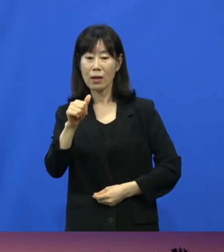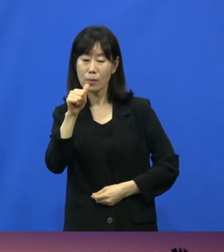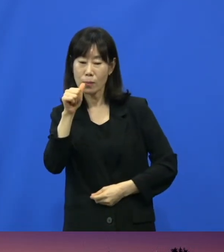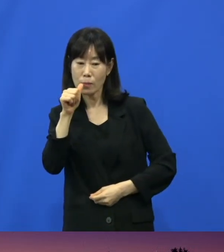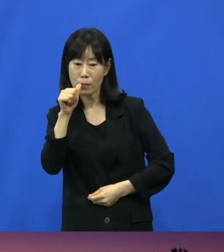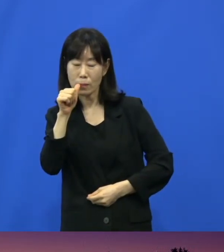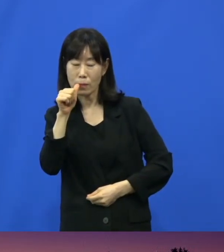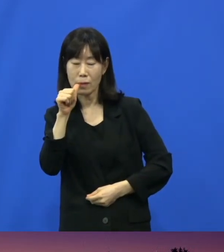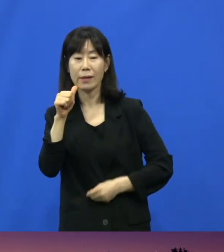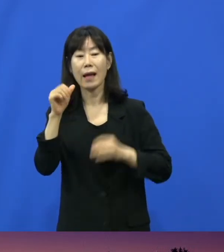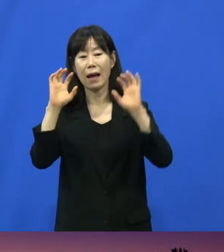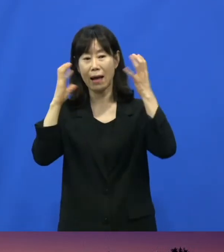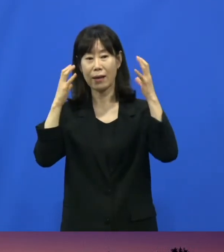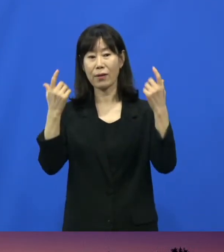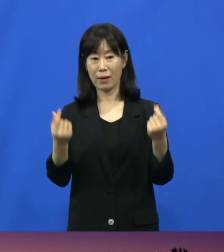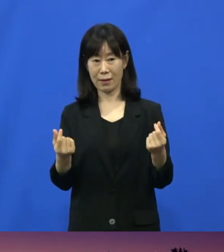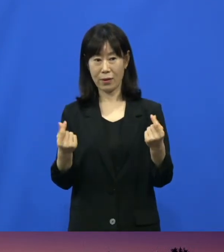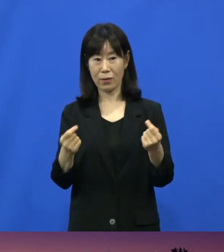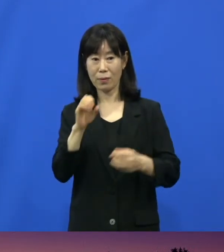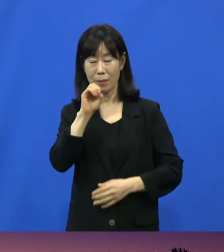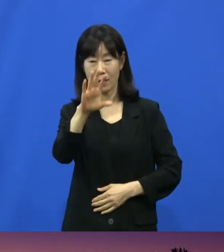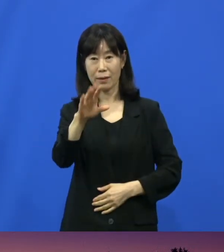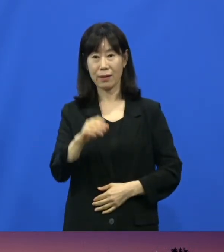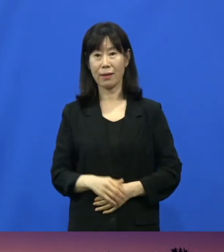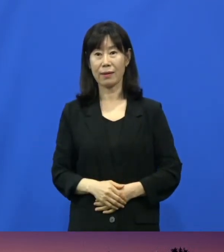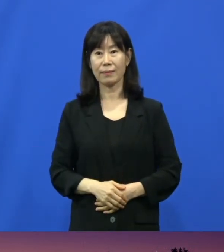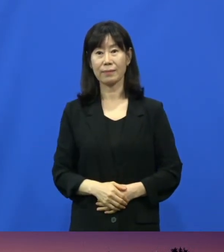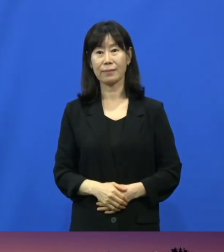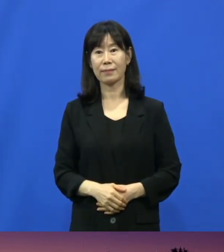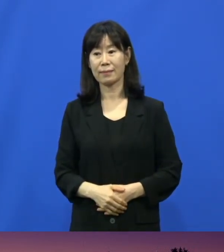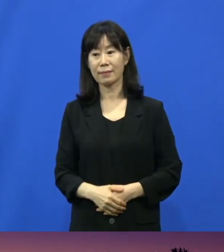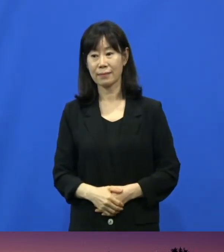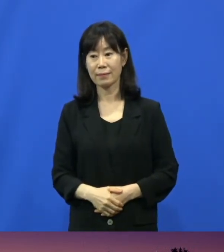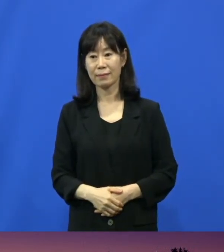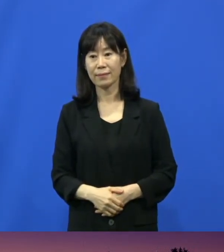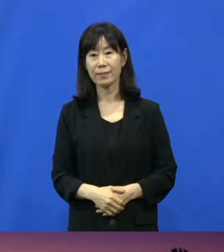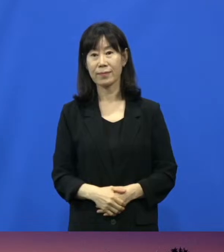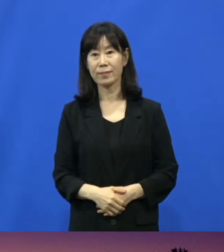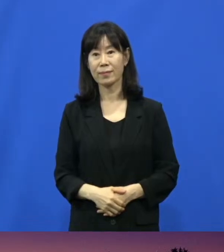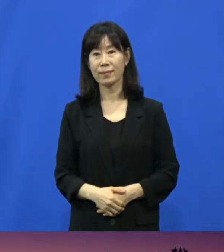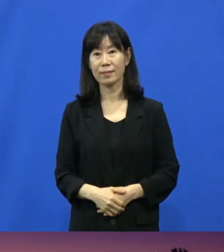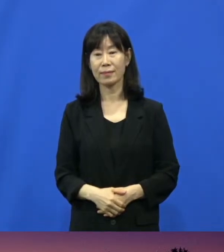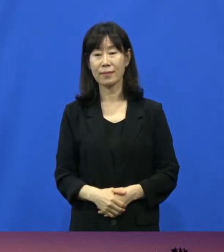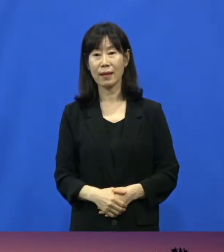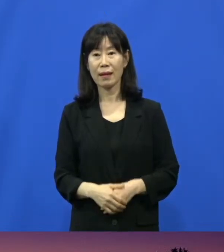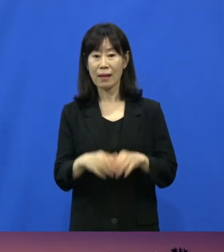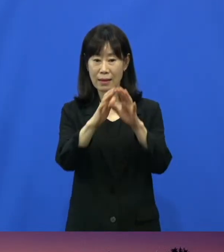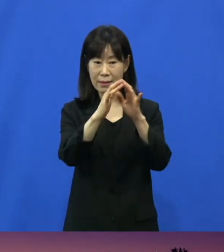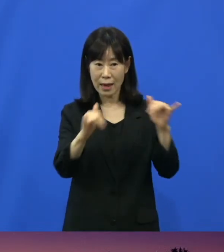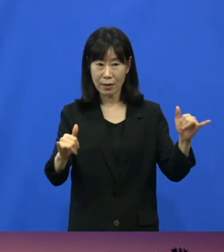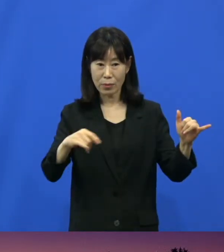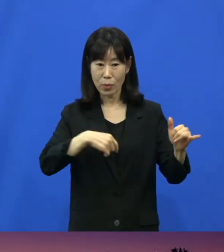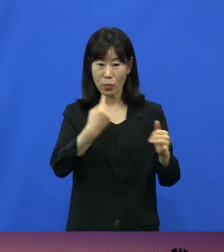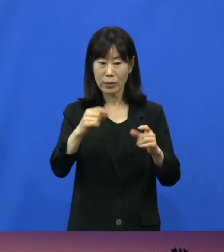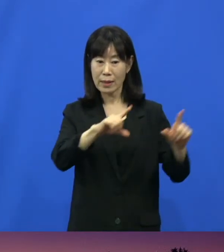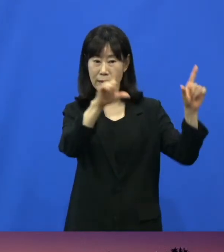자, 그건 뭘 얘기하는 거예요? 인간을 잘 묘사한 거예요. 철저히 의존적 존재라는 거예요.